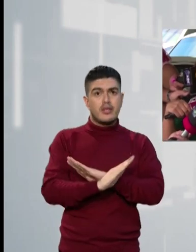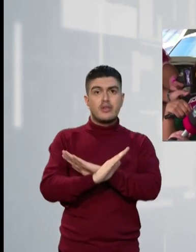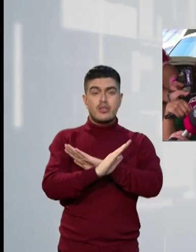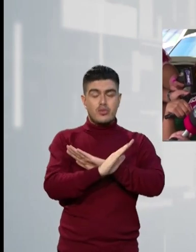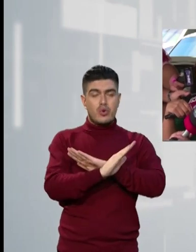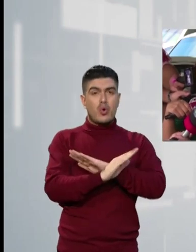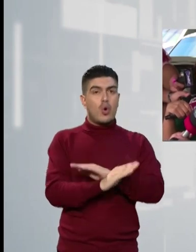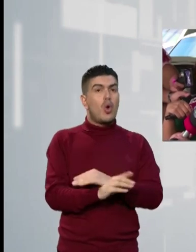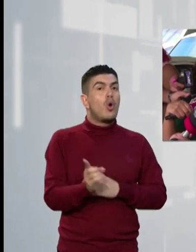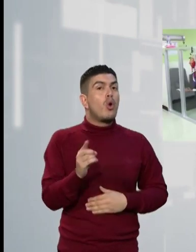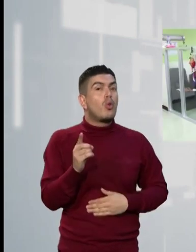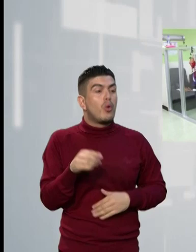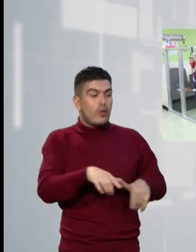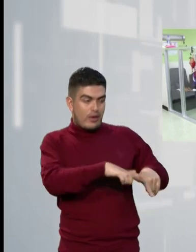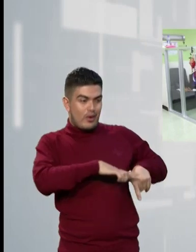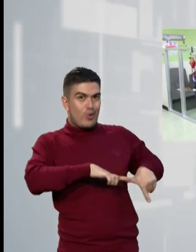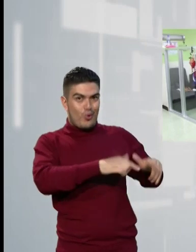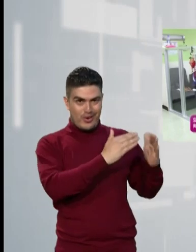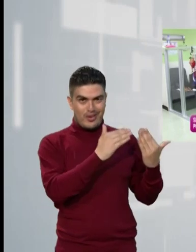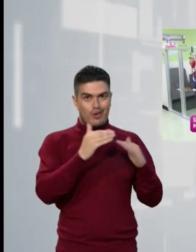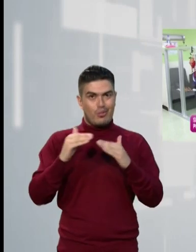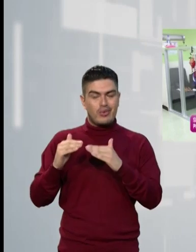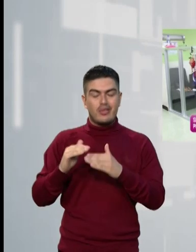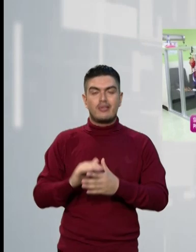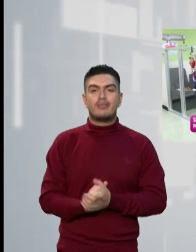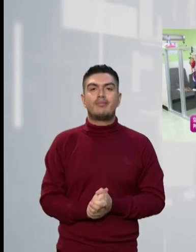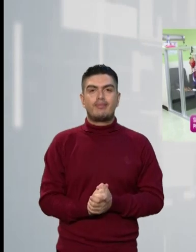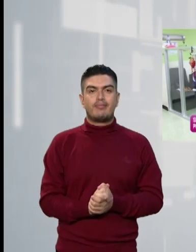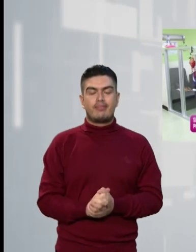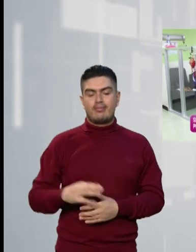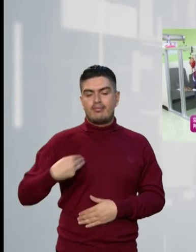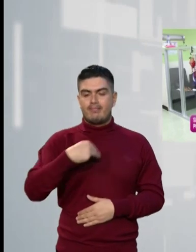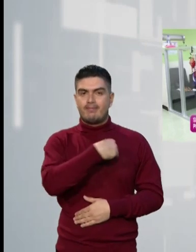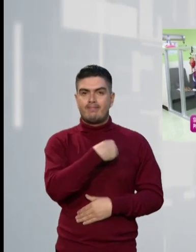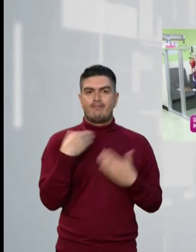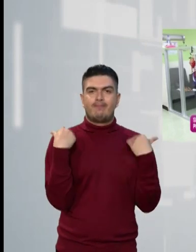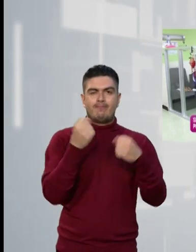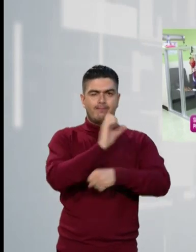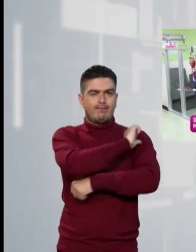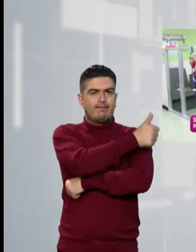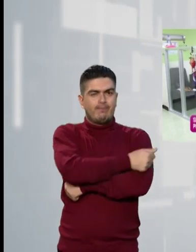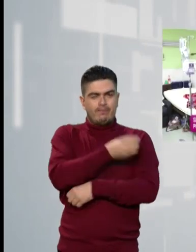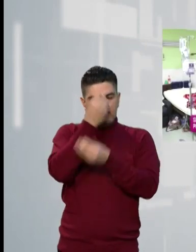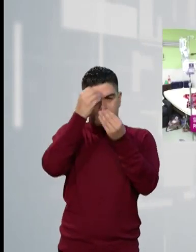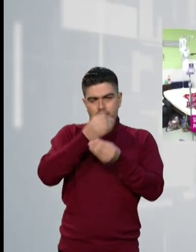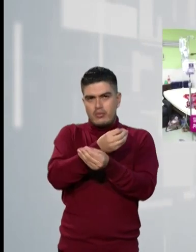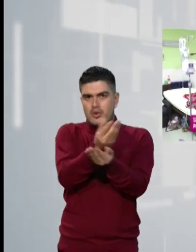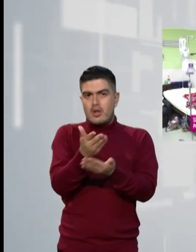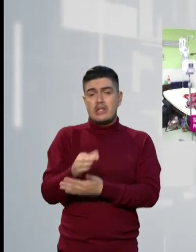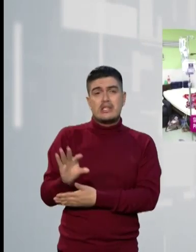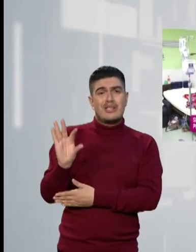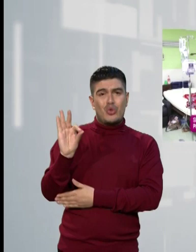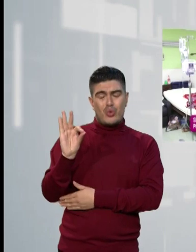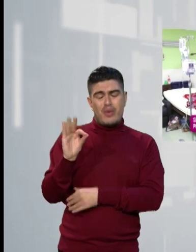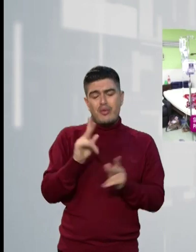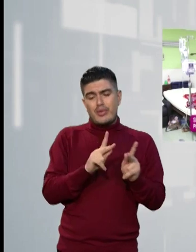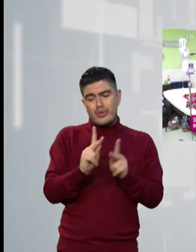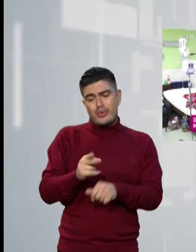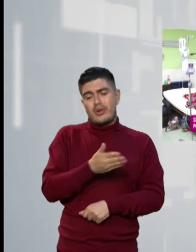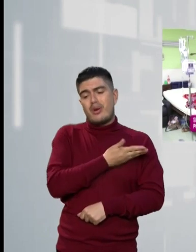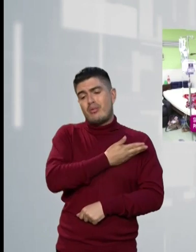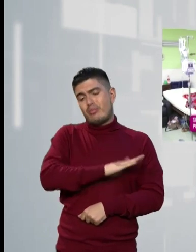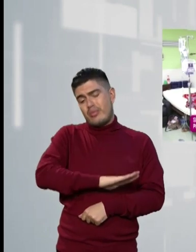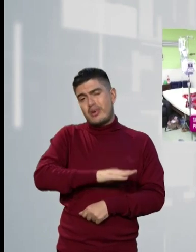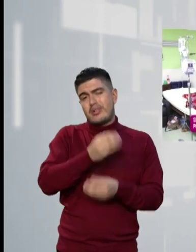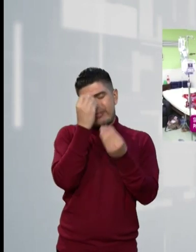hace en la comunidad la secretaría de salud igual informó que aún están por certificar nueve decesos más por esta enfermedad